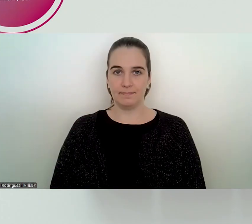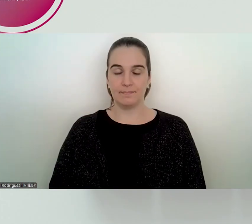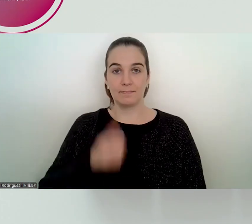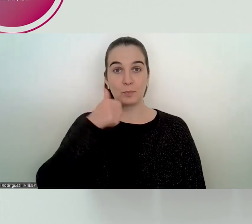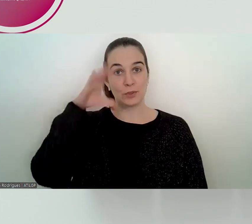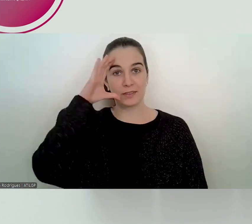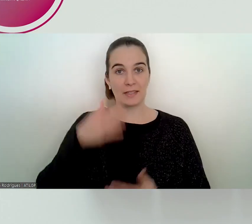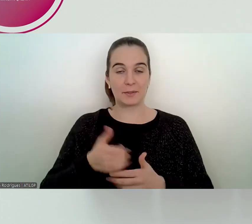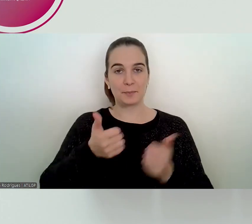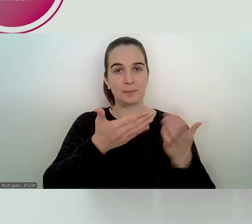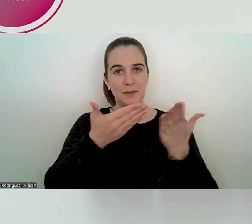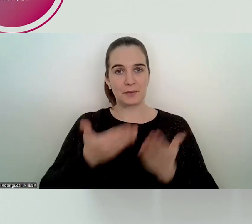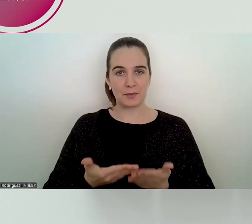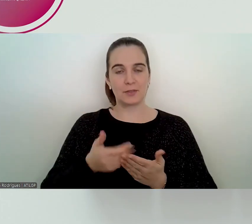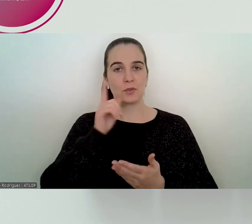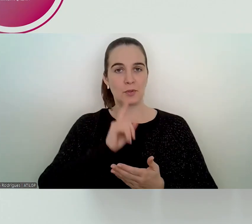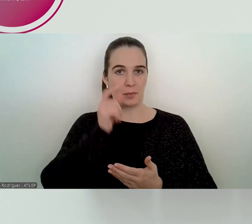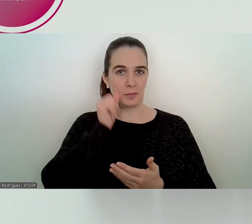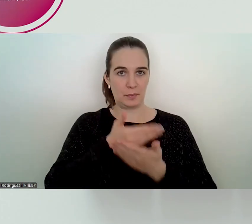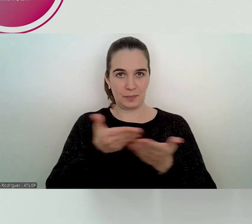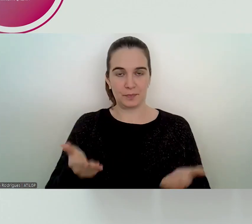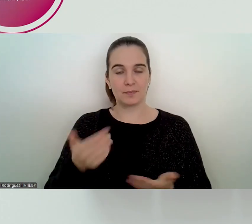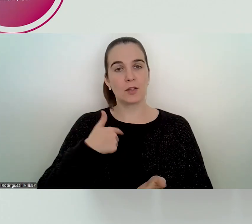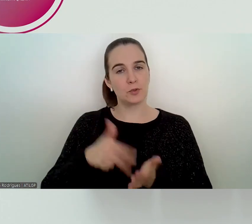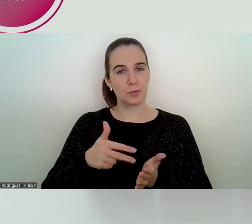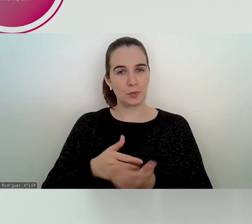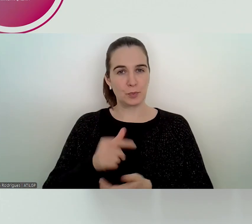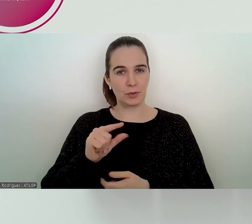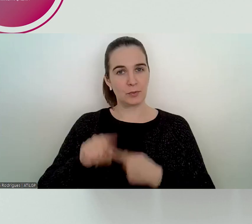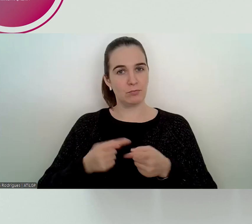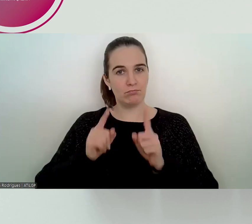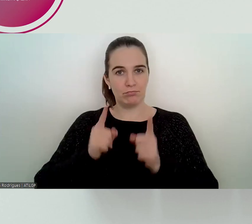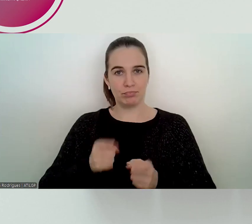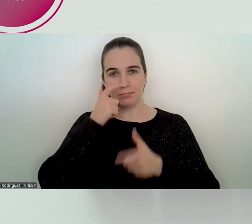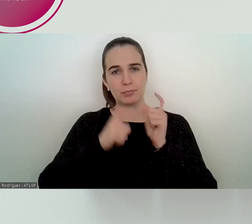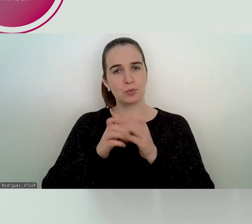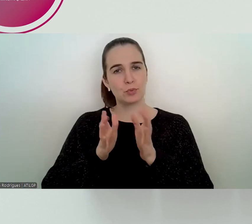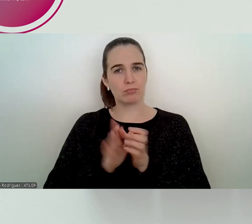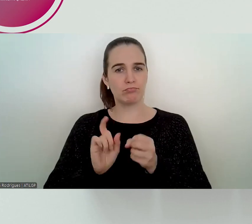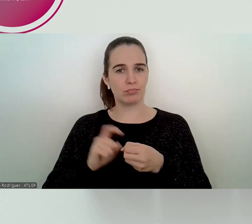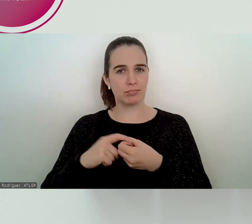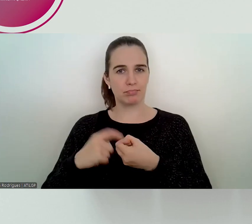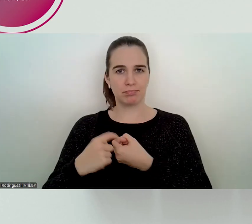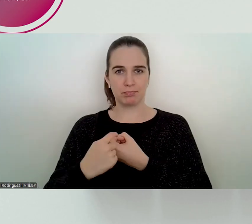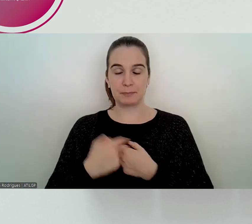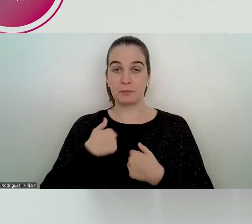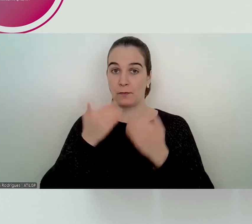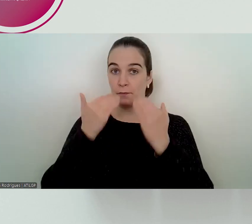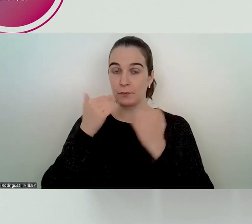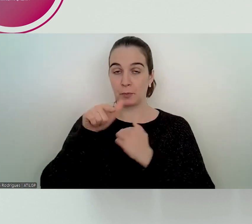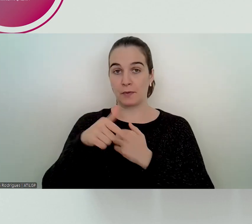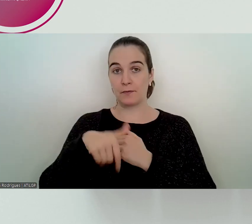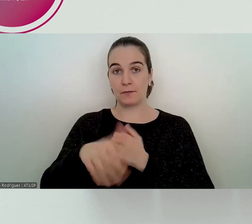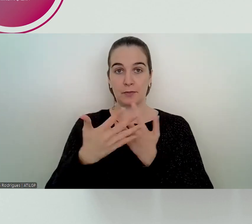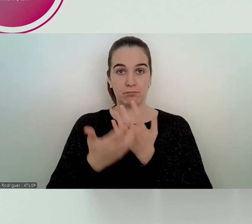Boa tarde, sejam bem-vindos e bem-vindas. Vamos aguardar um breve momento enquanto todas as pessoas entram na sala. Informamos que esta sessão é